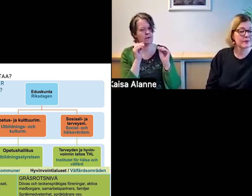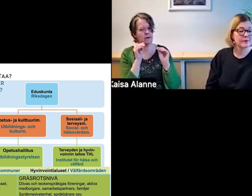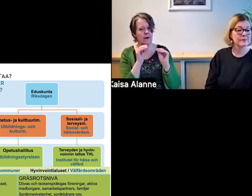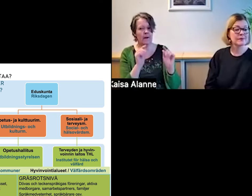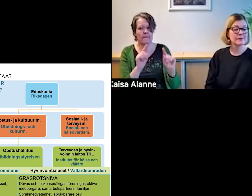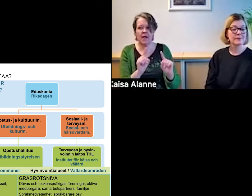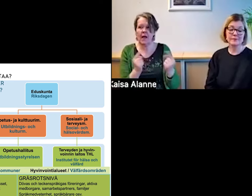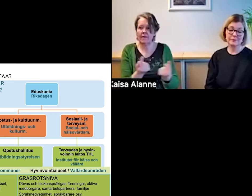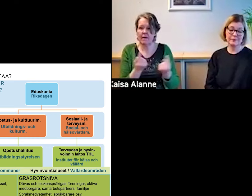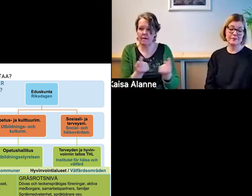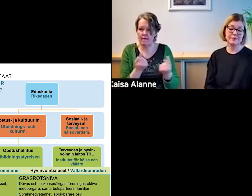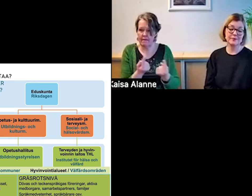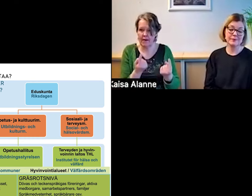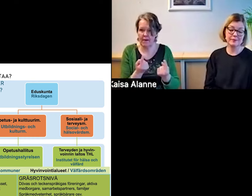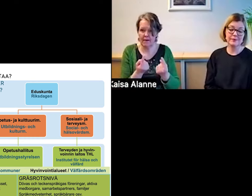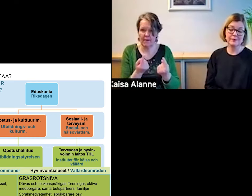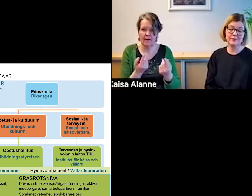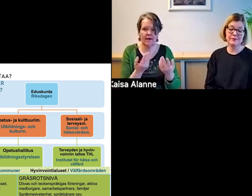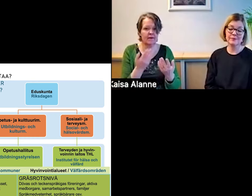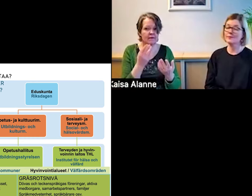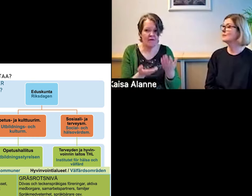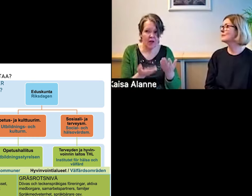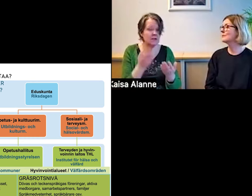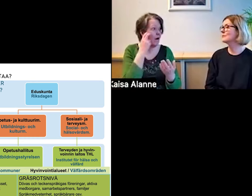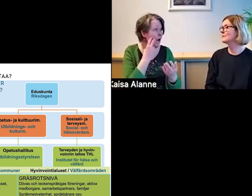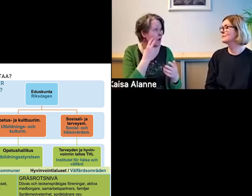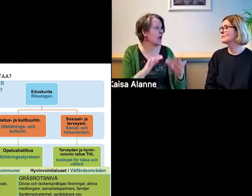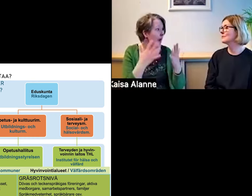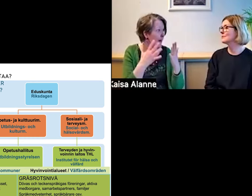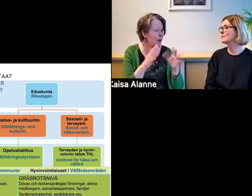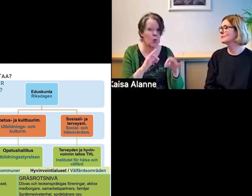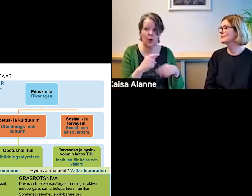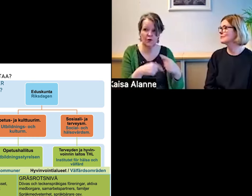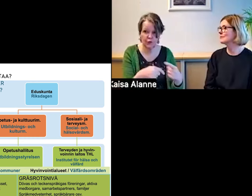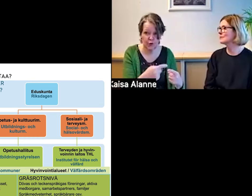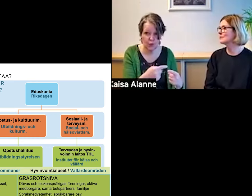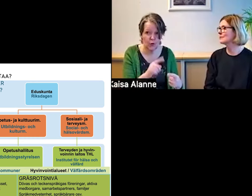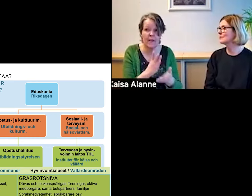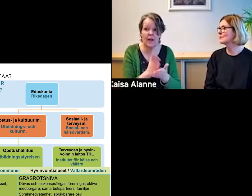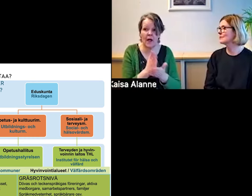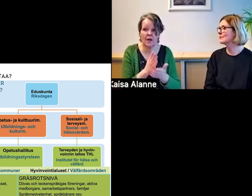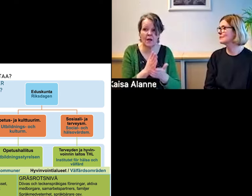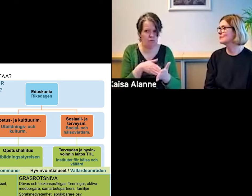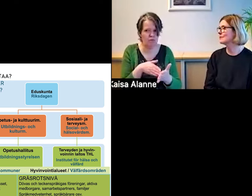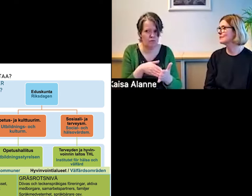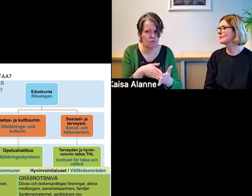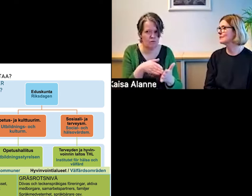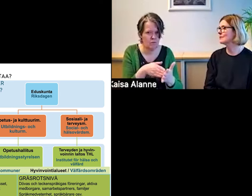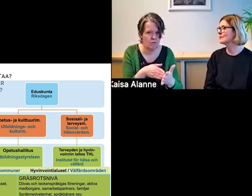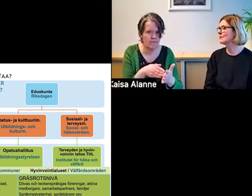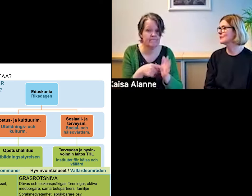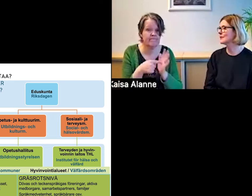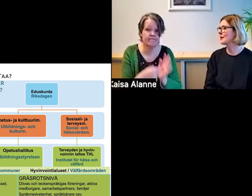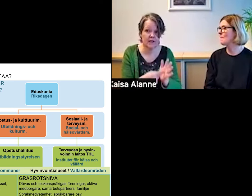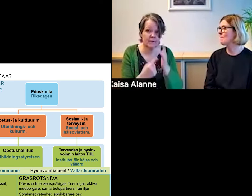tulee. Ja siis se, että minä, tavallaan minulle muodostuu kuva siitä arjesta ja arjen